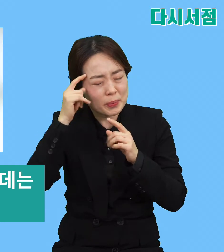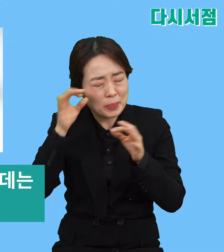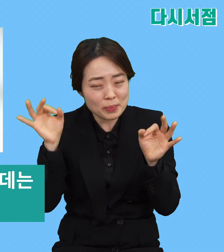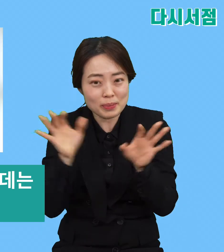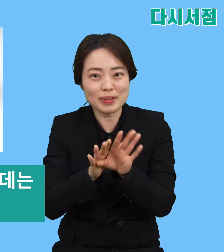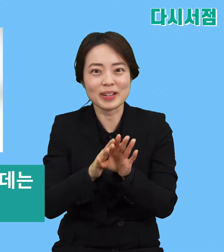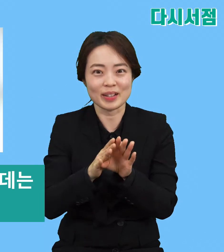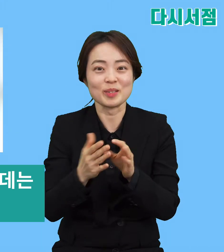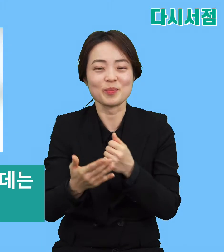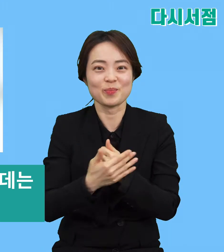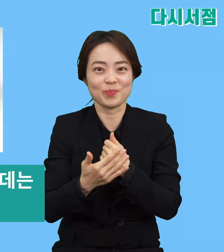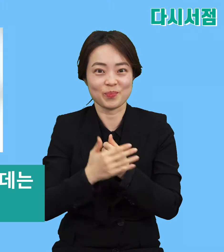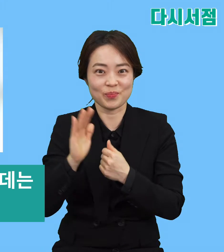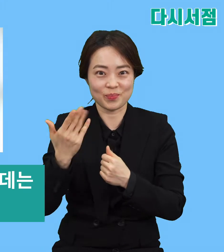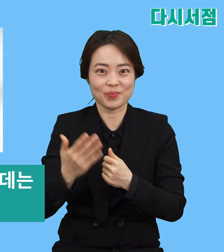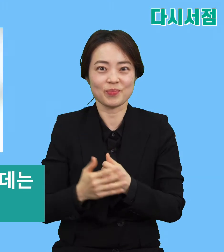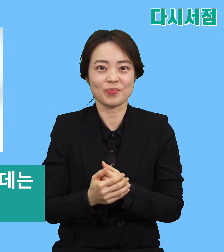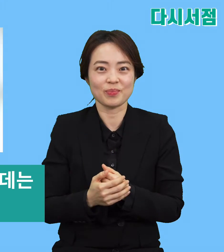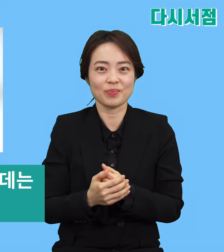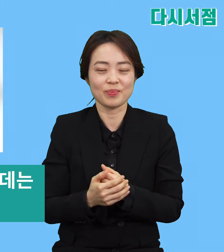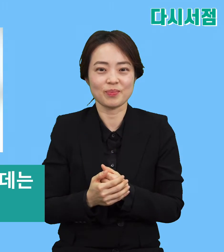되죠. 그래서